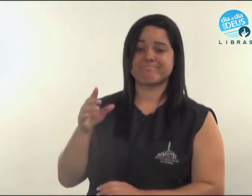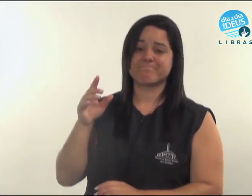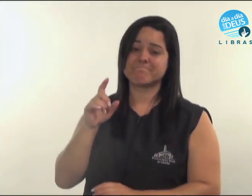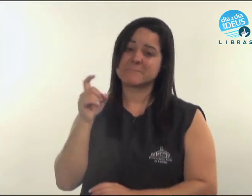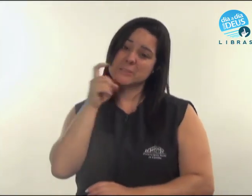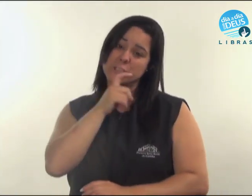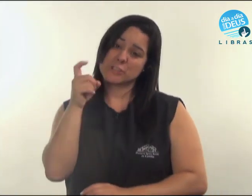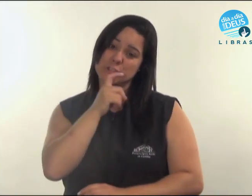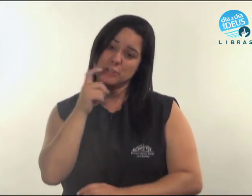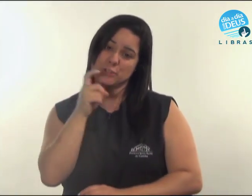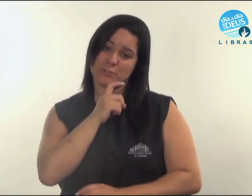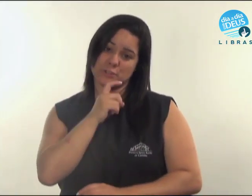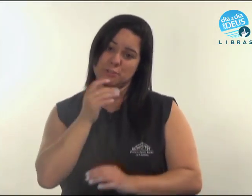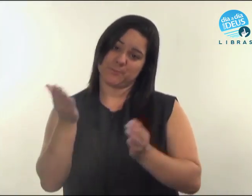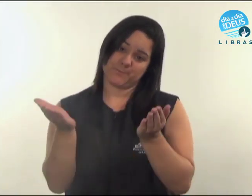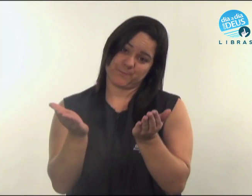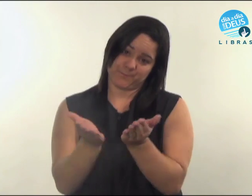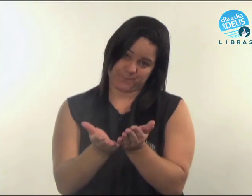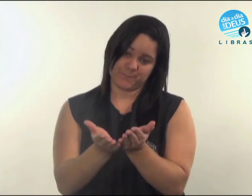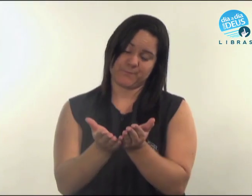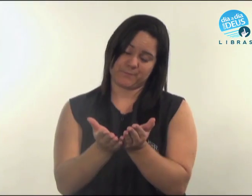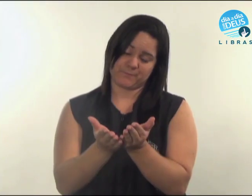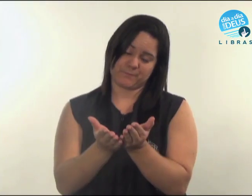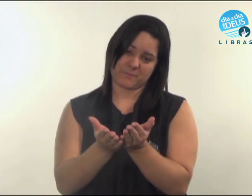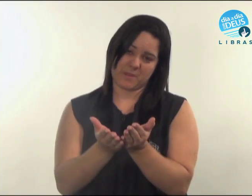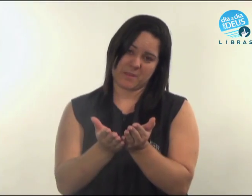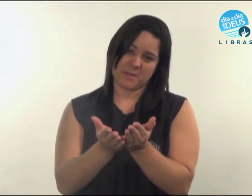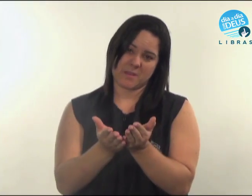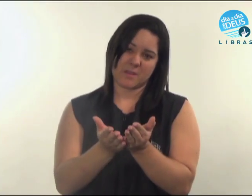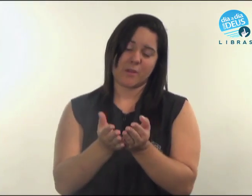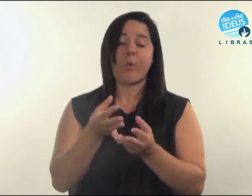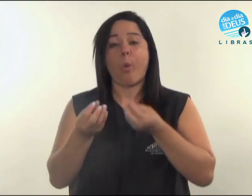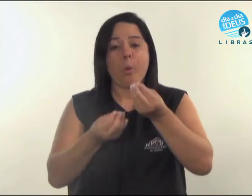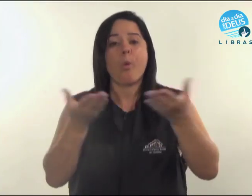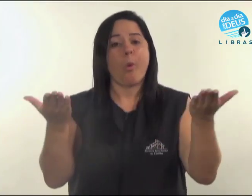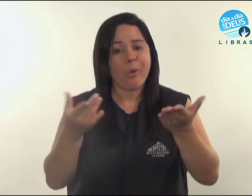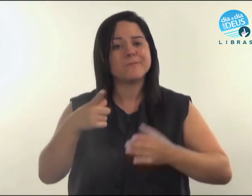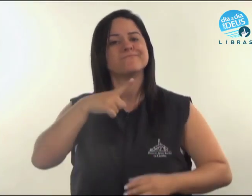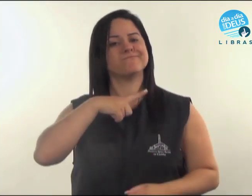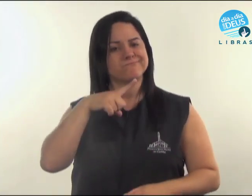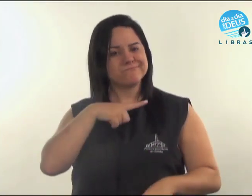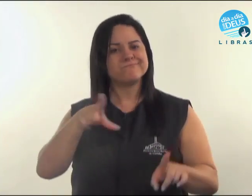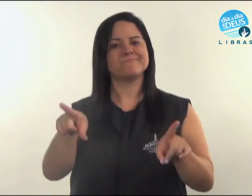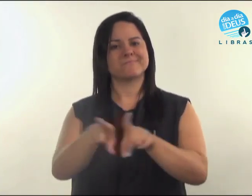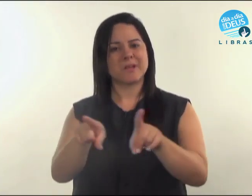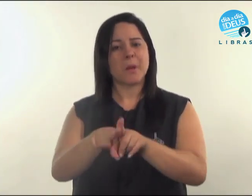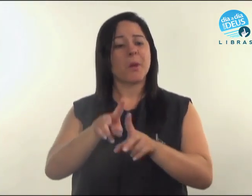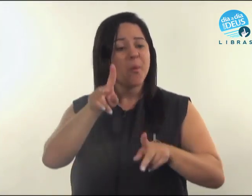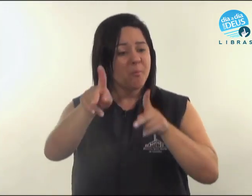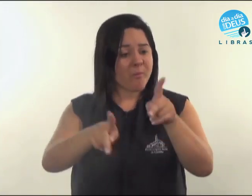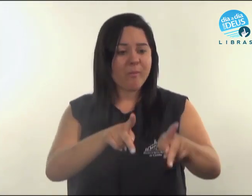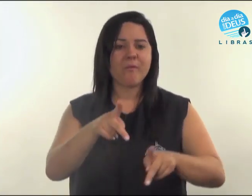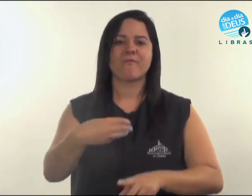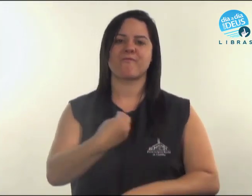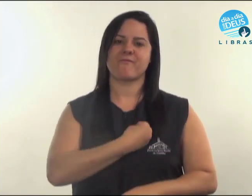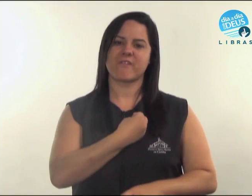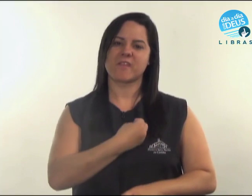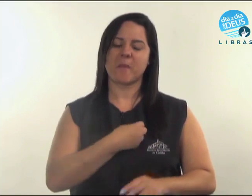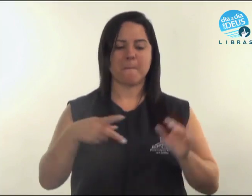hipocrisia cristã. Aquele princípio que a gente vê nos dias de hoje, de um povo que não vive o que prega,